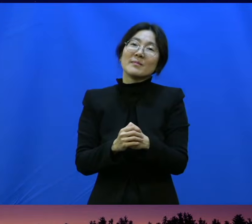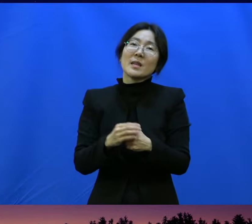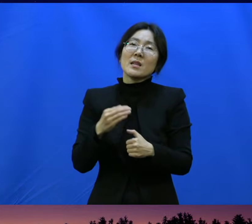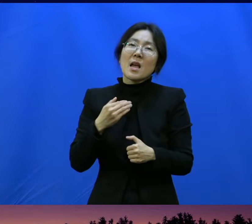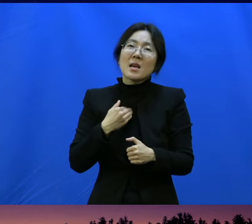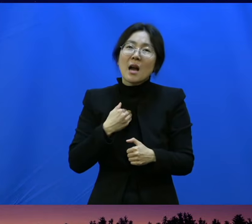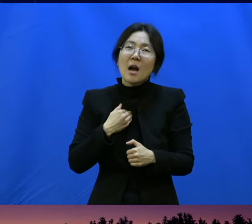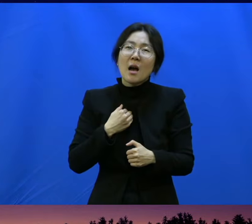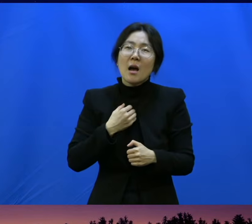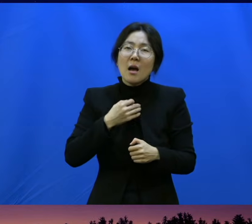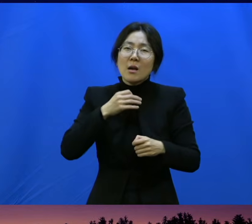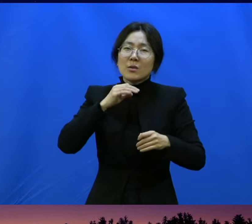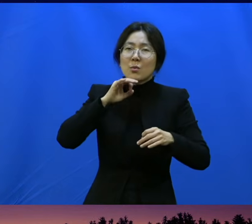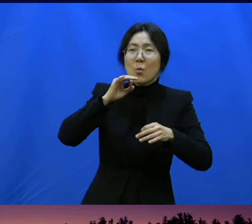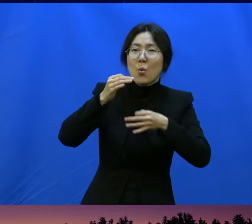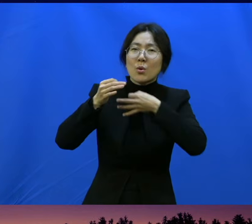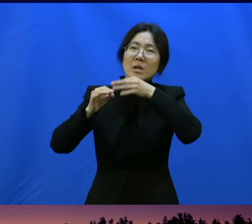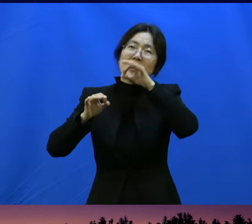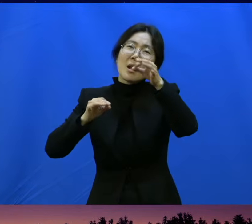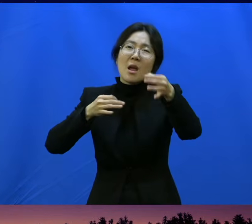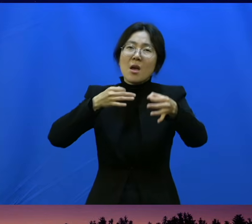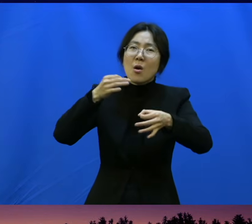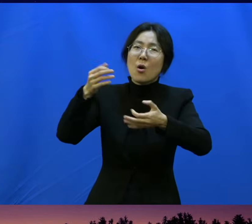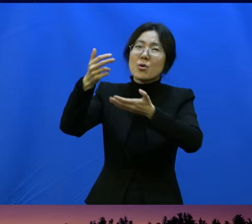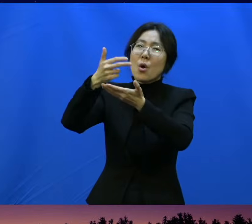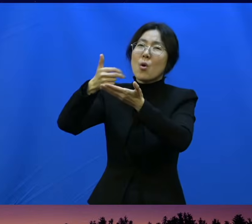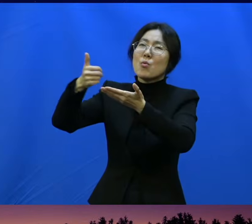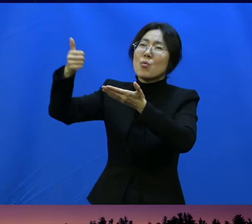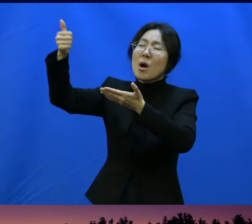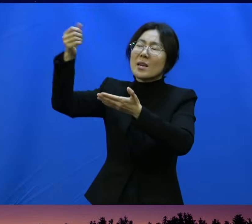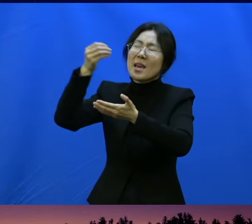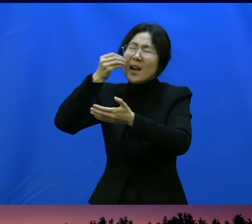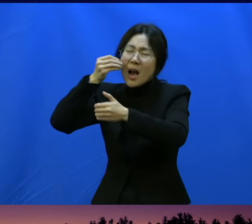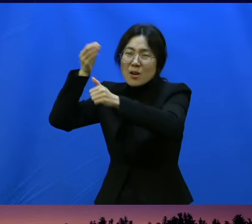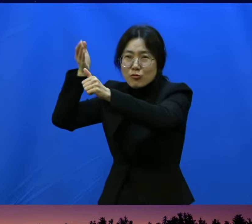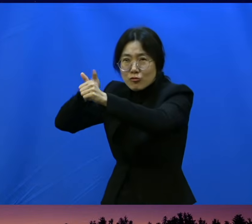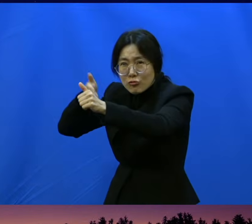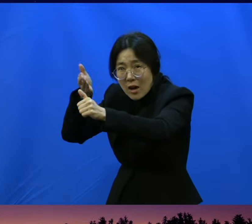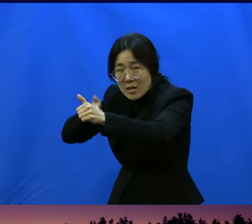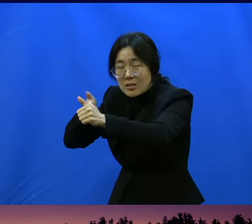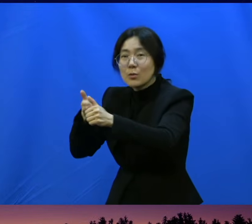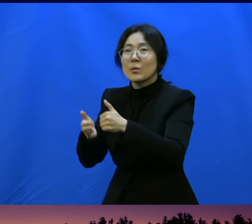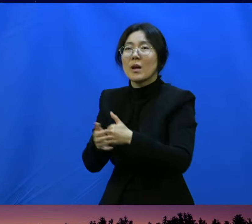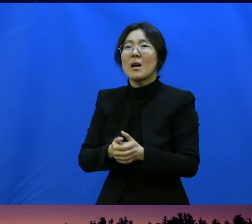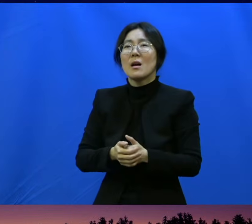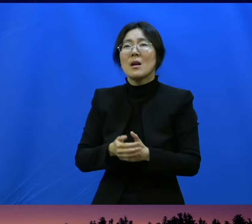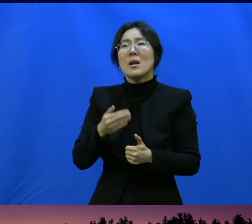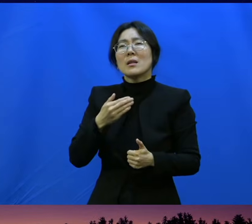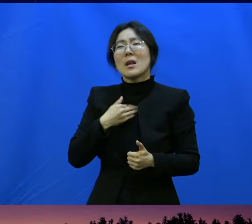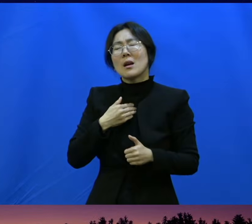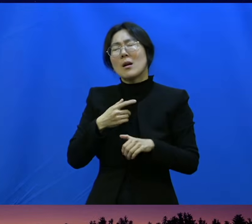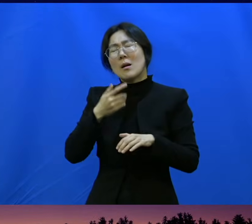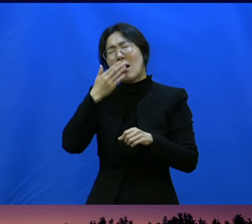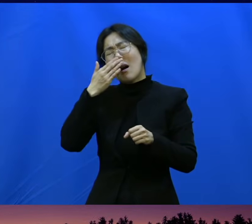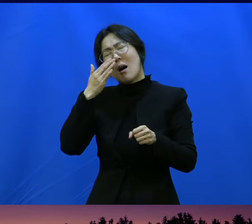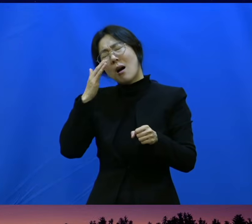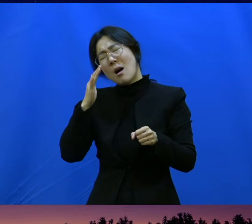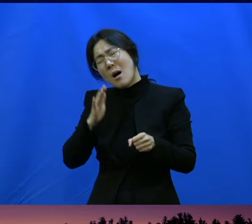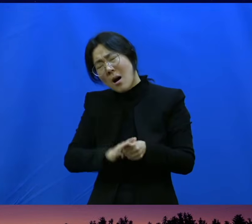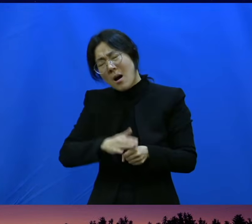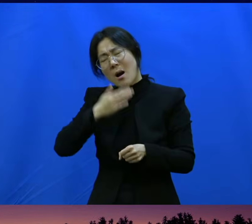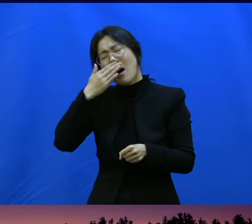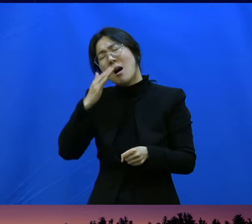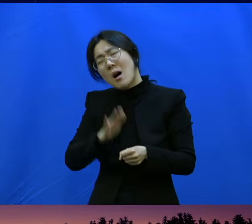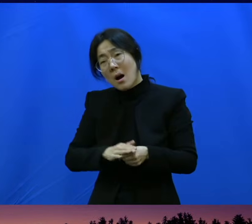내가 소리내어 여호와께 부르짖으며 소리내어 여호와께 간구하는도다. 내가 내 원통함을 그의 앞에 토로하며